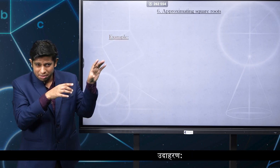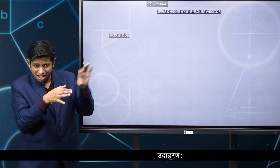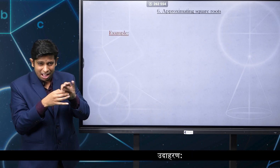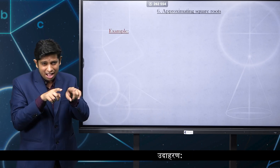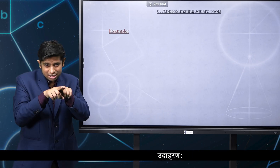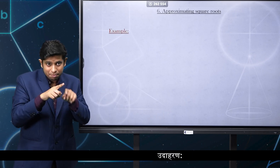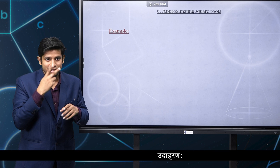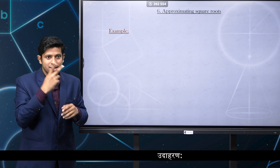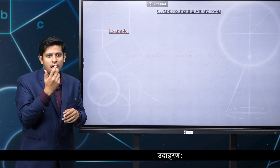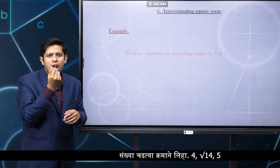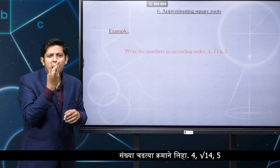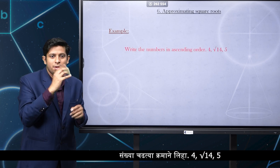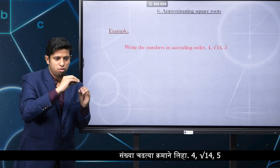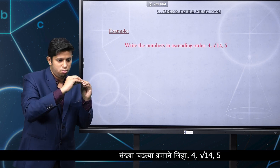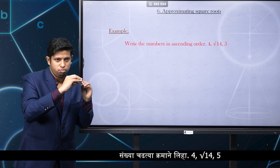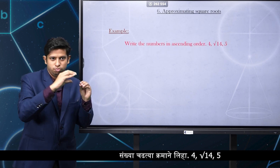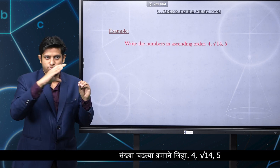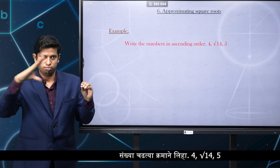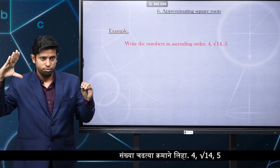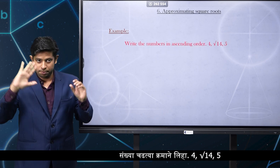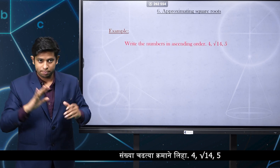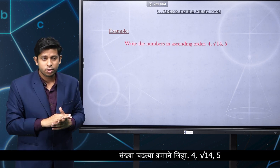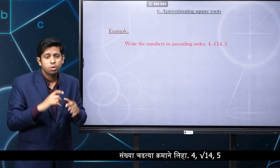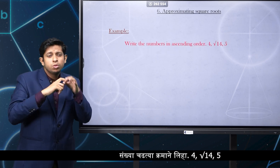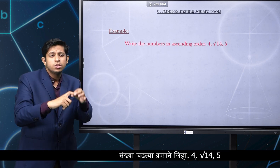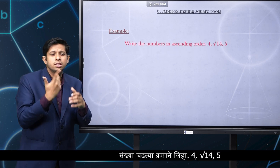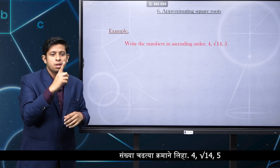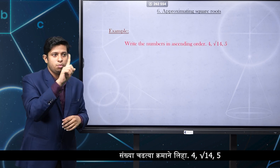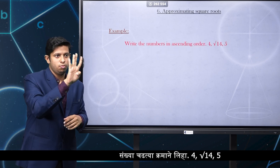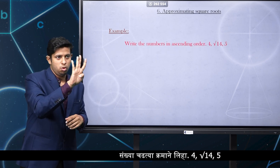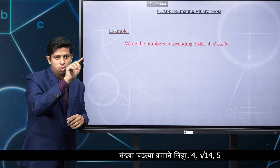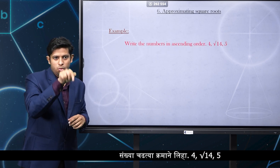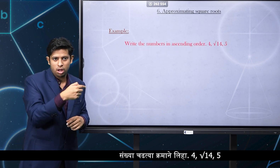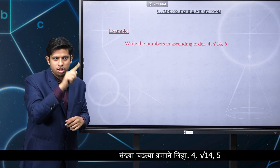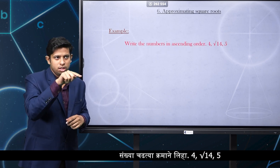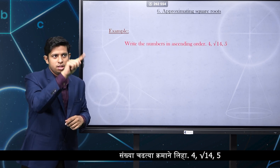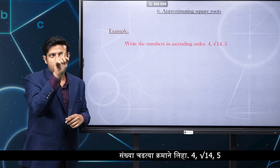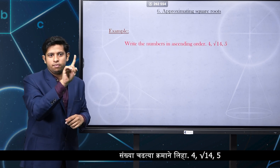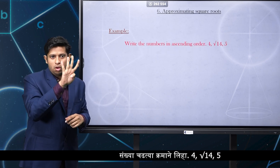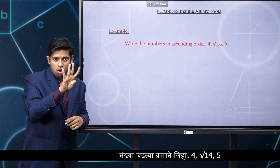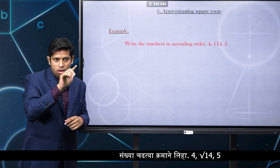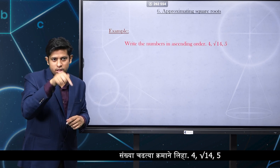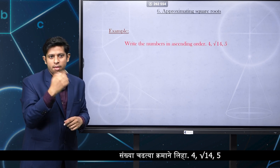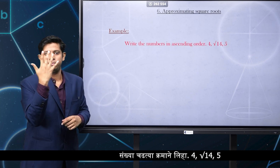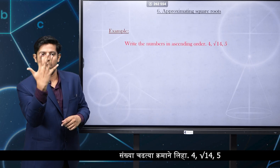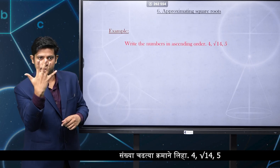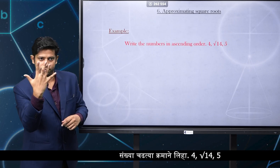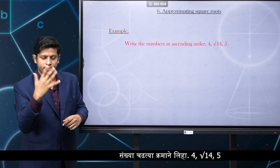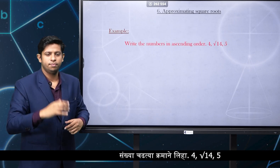उदाहरण, संख्या चढत्या क्रमाने लिहा. 4 वर्गमुळामध्ये 14 आणि 5.